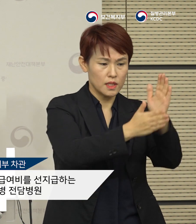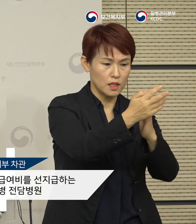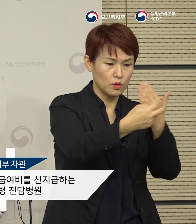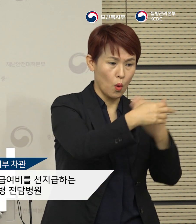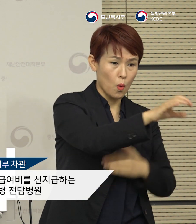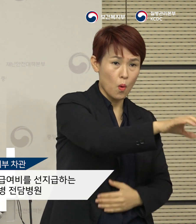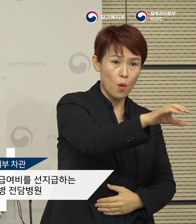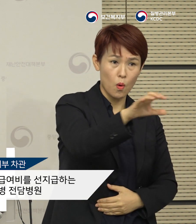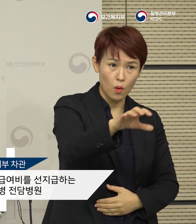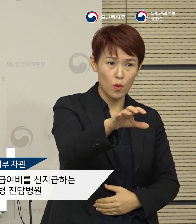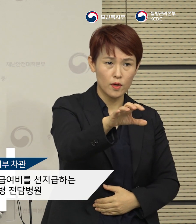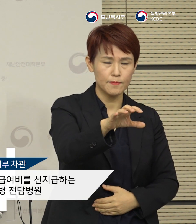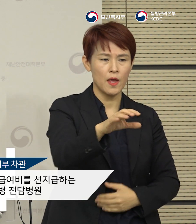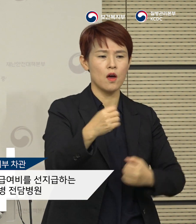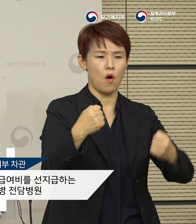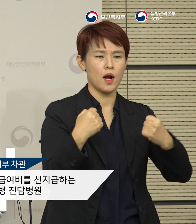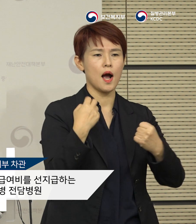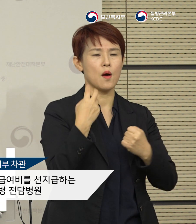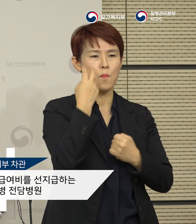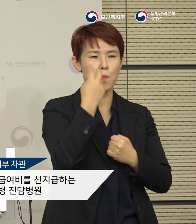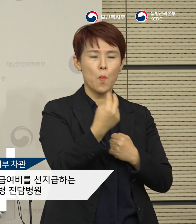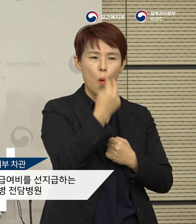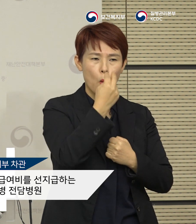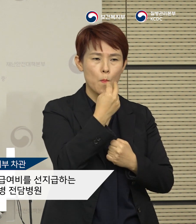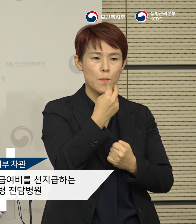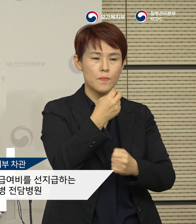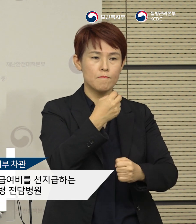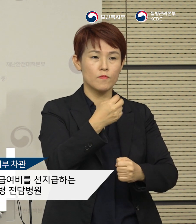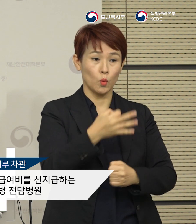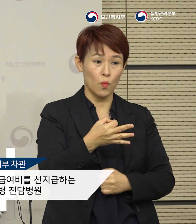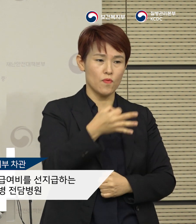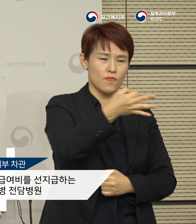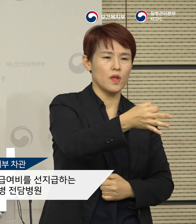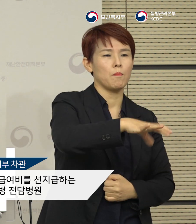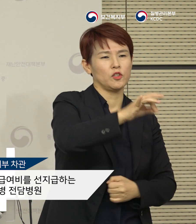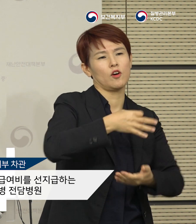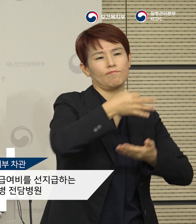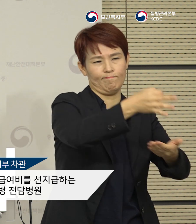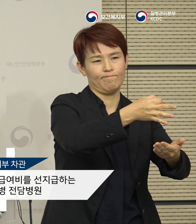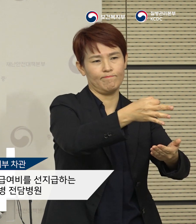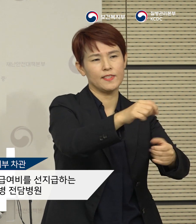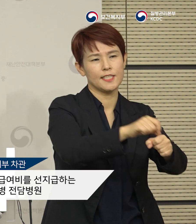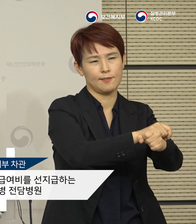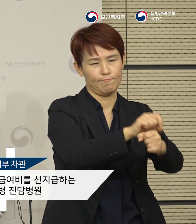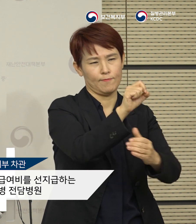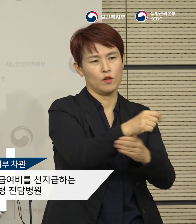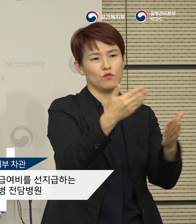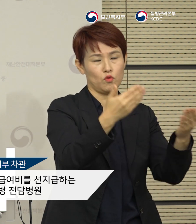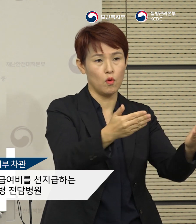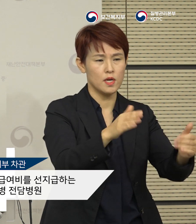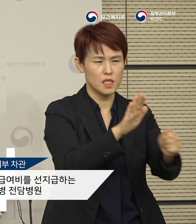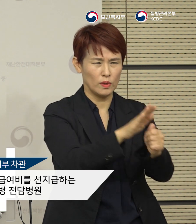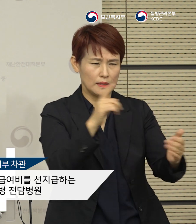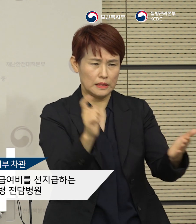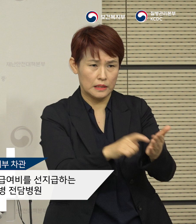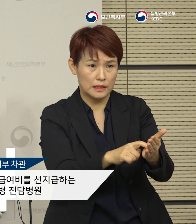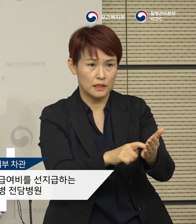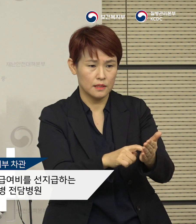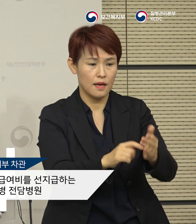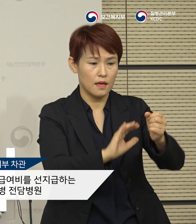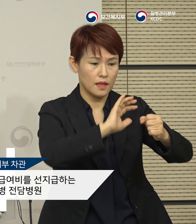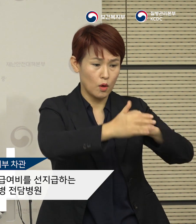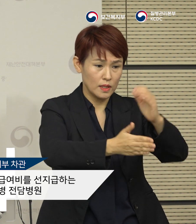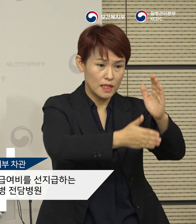의료기관을 대상으로 건강보험 급여비를 선지급하는 특례를 시행키로 하고 지원이 시급한